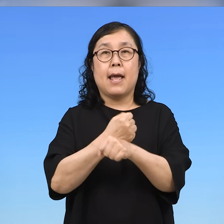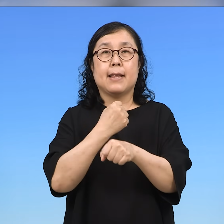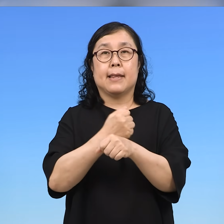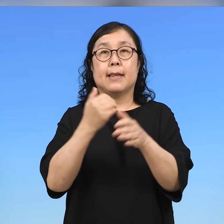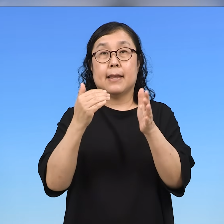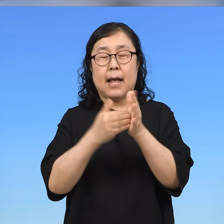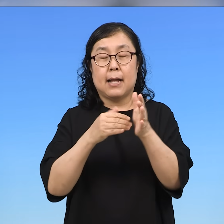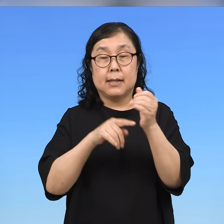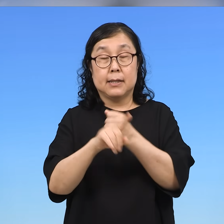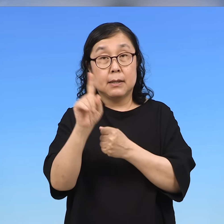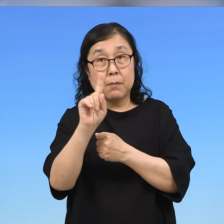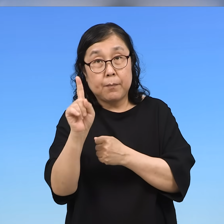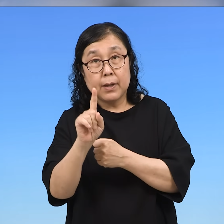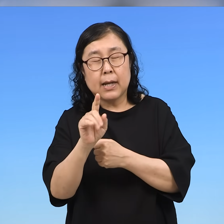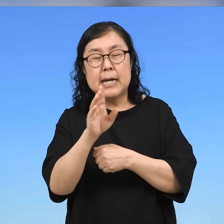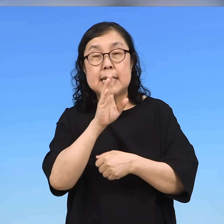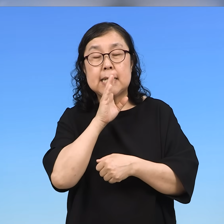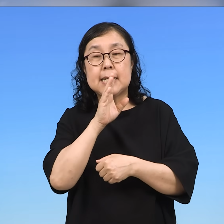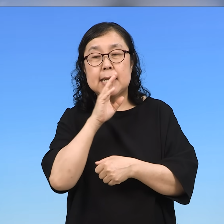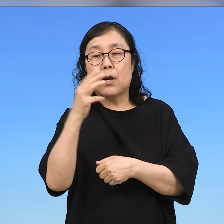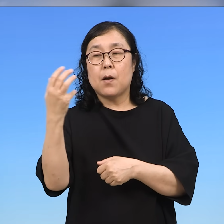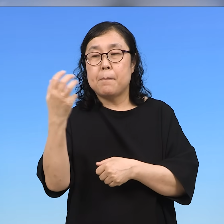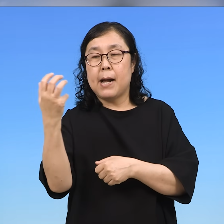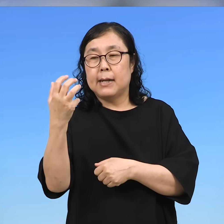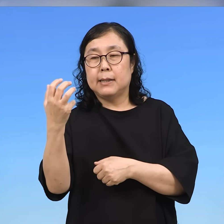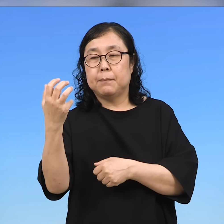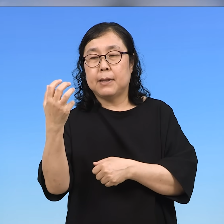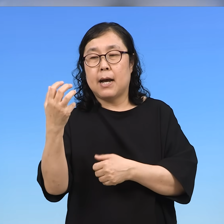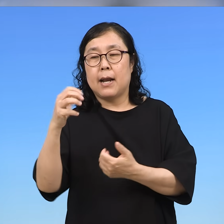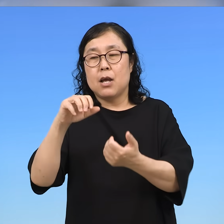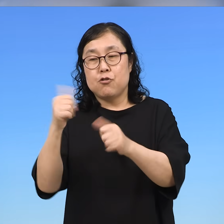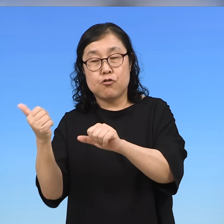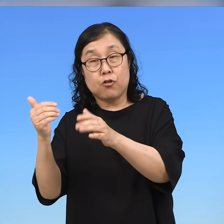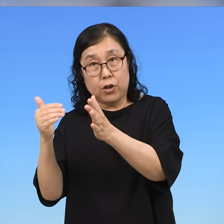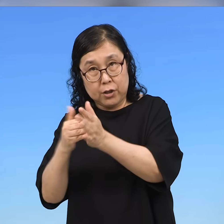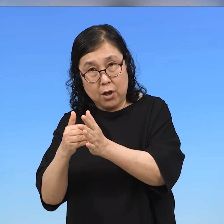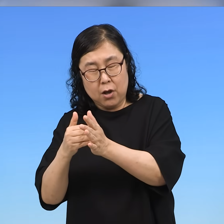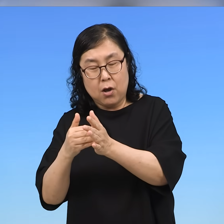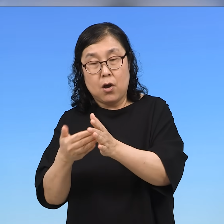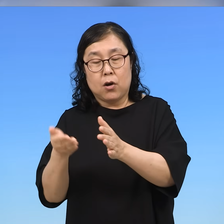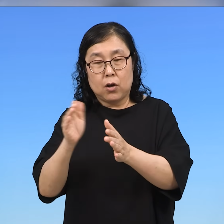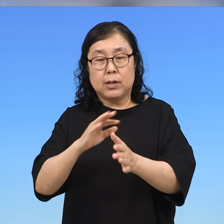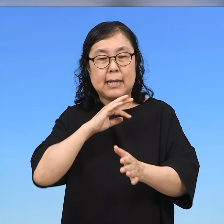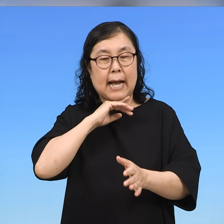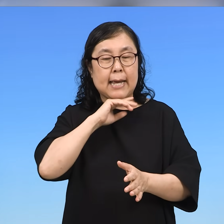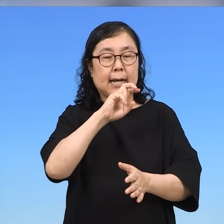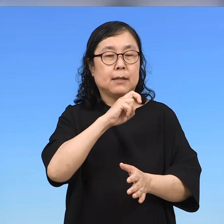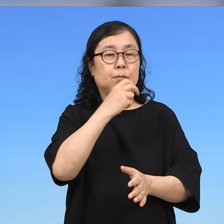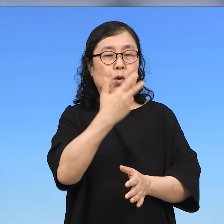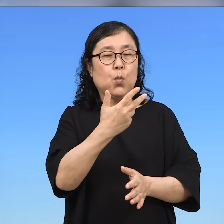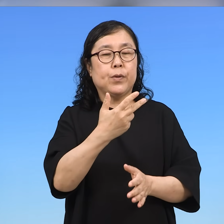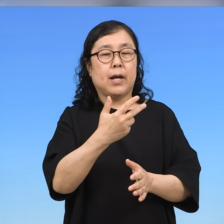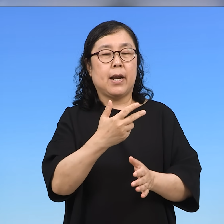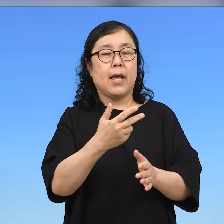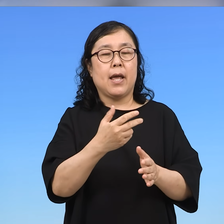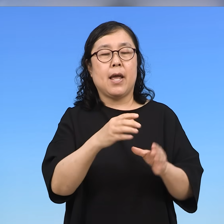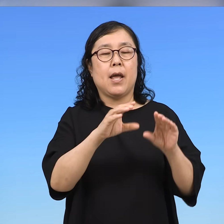뜻일까요? 실제로는 80살에 죽었는데요, 27살에 성장이 멈췄다는